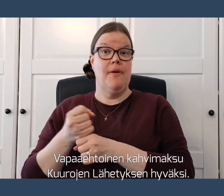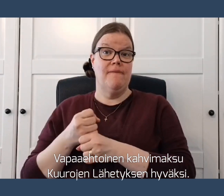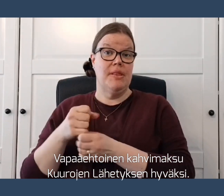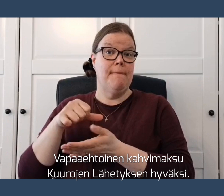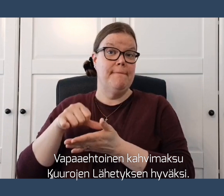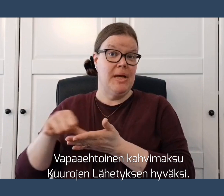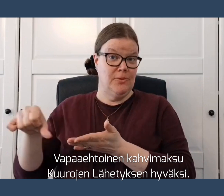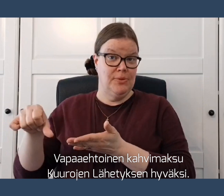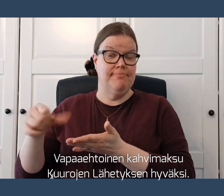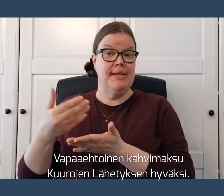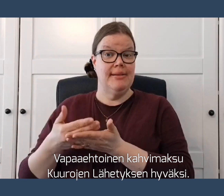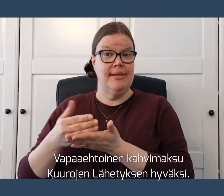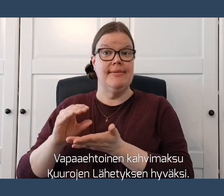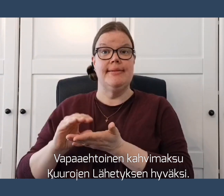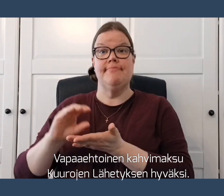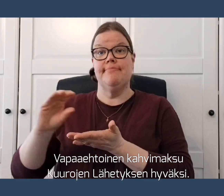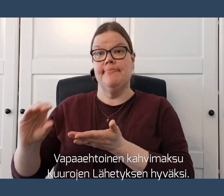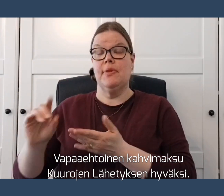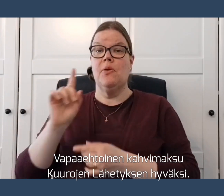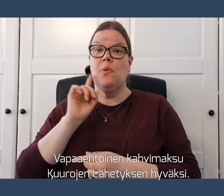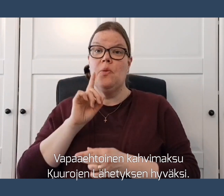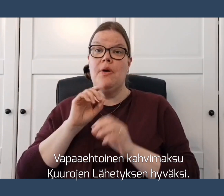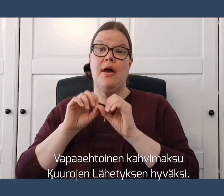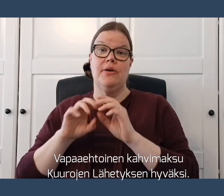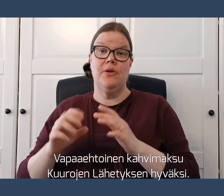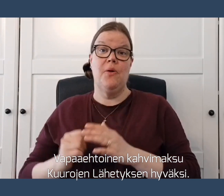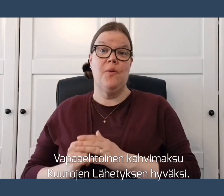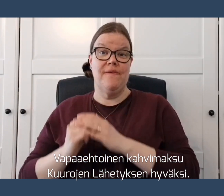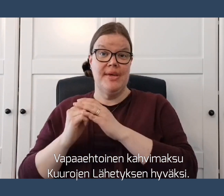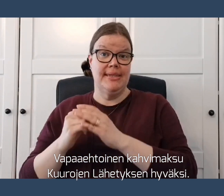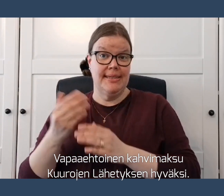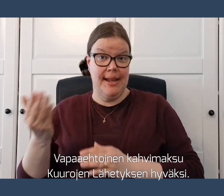Vapaaehtoinen kahvimaksu kuurien lähetyksen hyväksi.